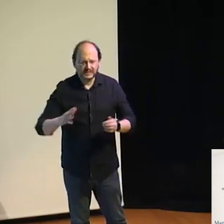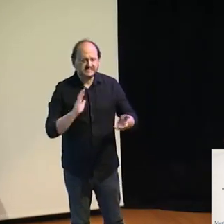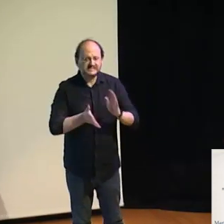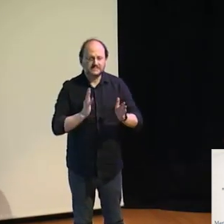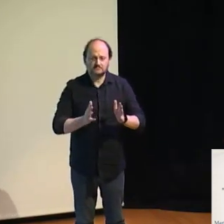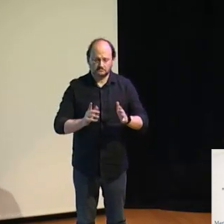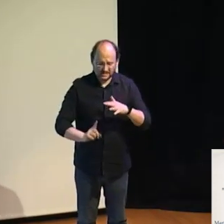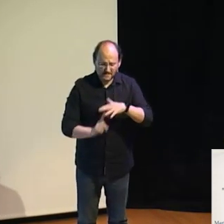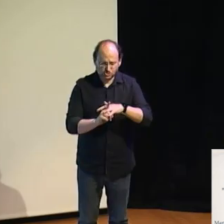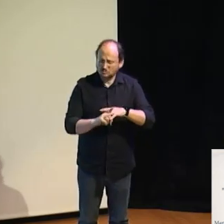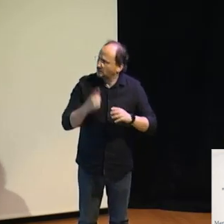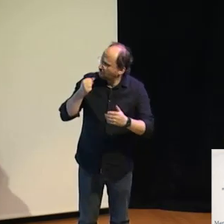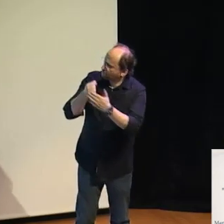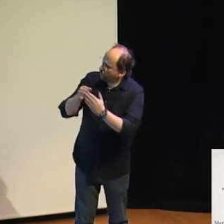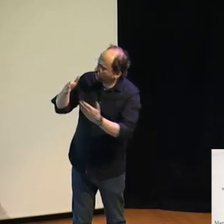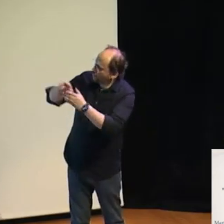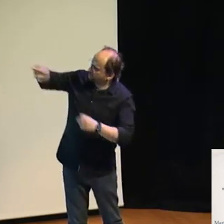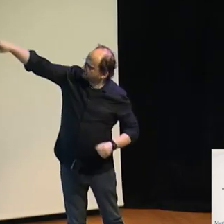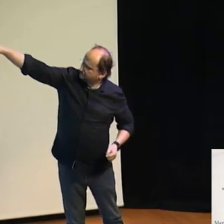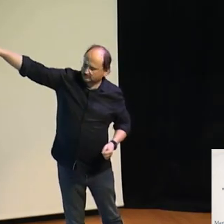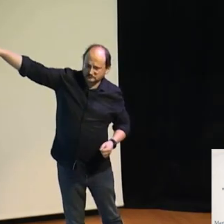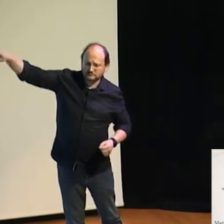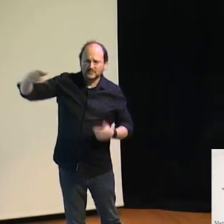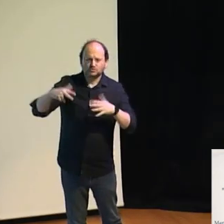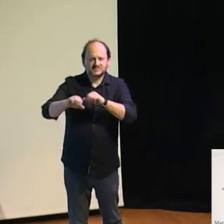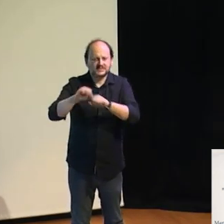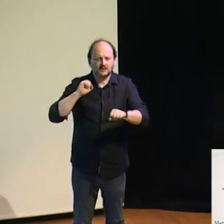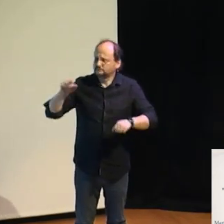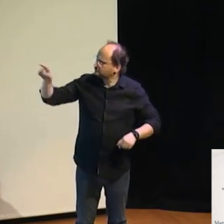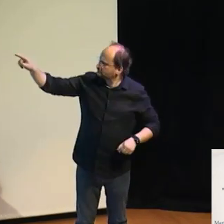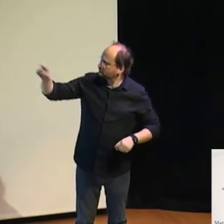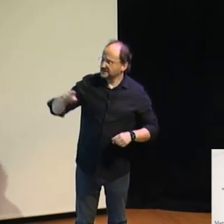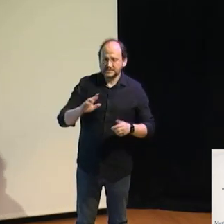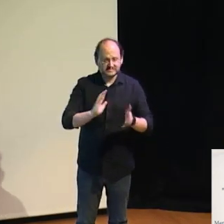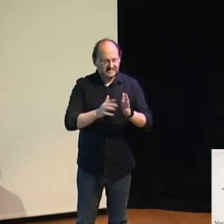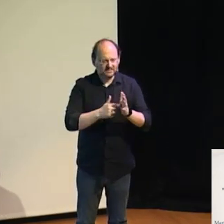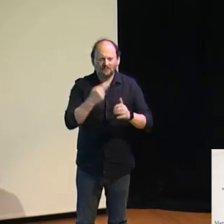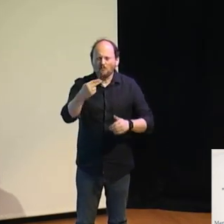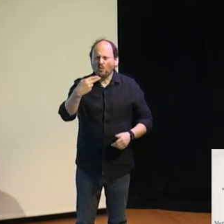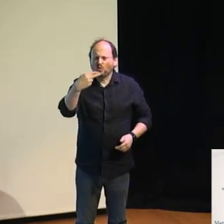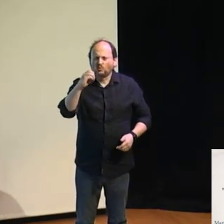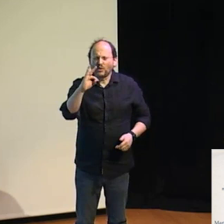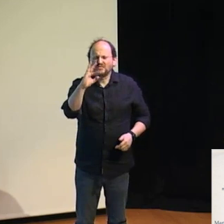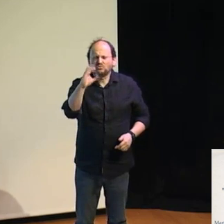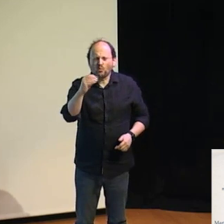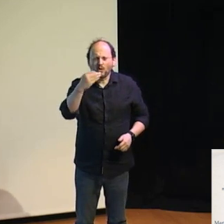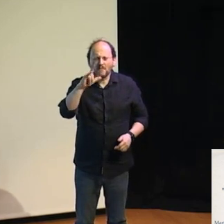Ce que vous pouvez voir à l'écran, c'est finalement l'émergence de la langue des signes. On est là au XVIIIe siècle et vous avez le